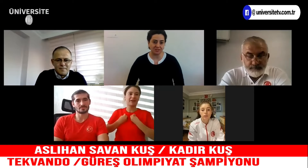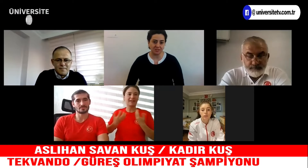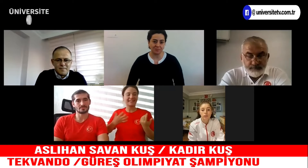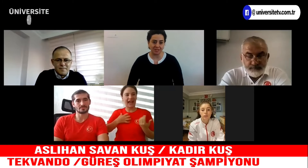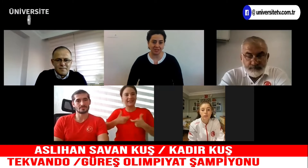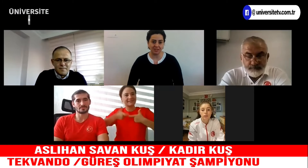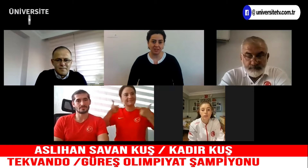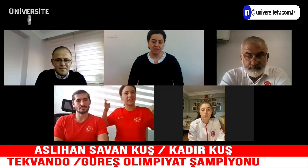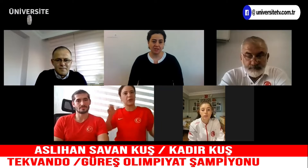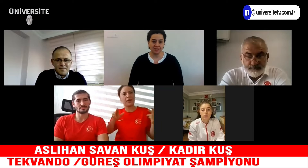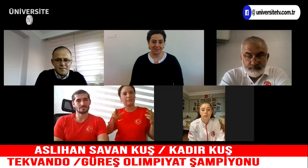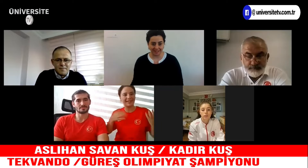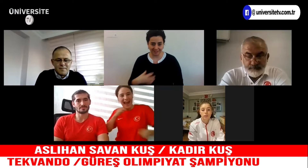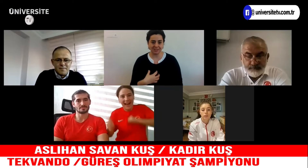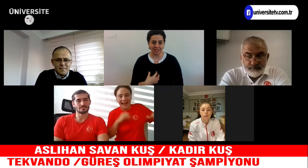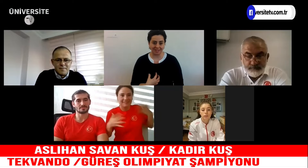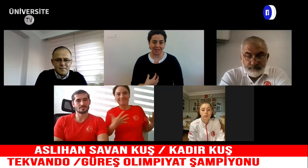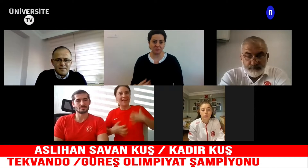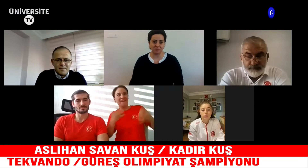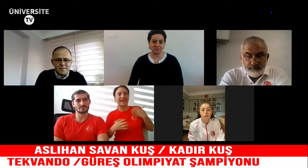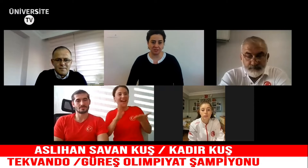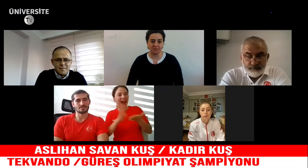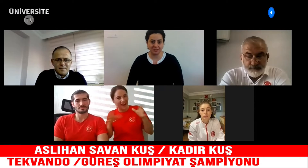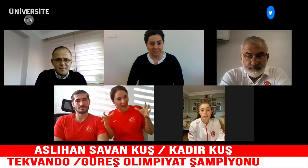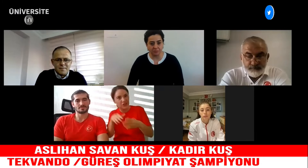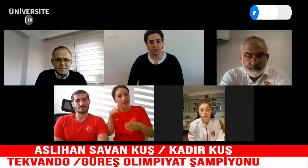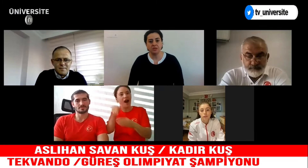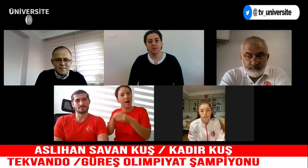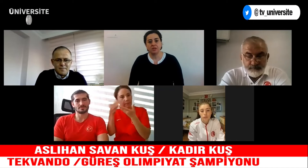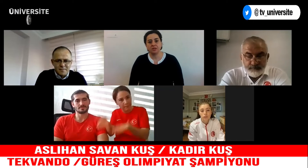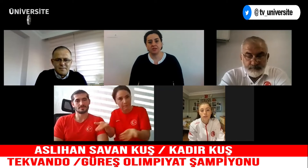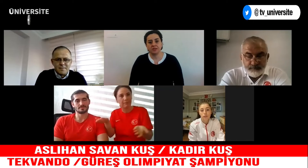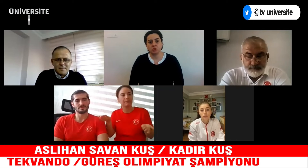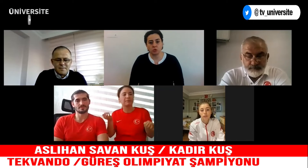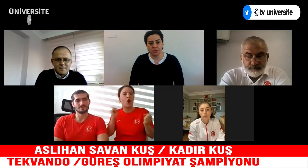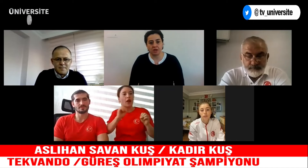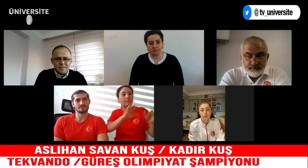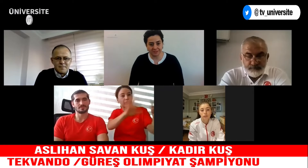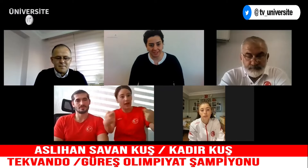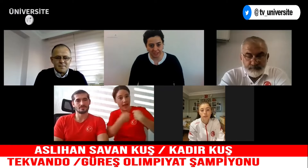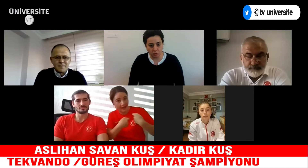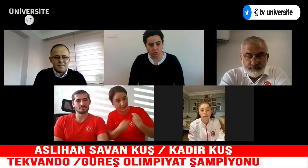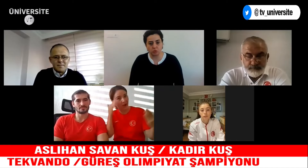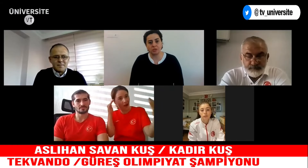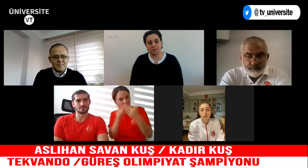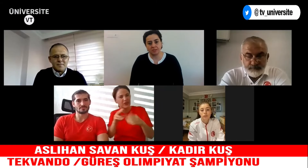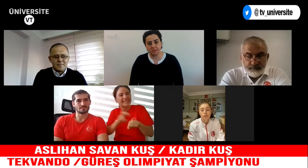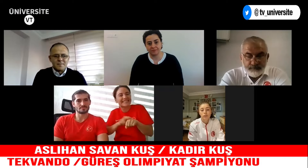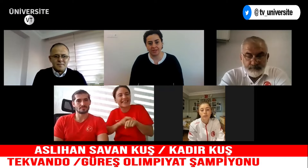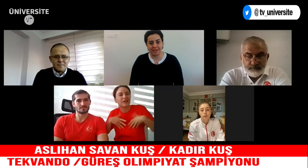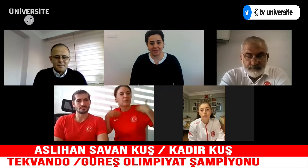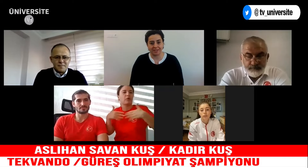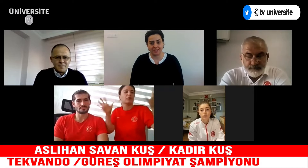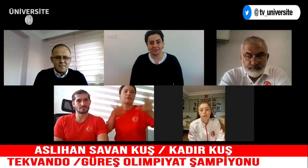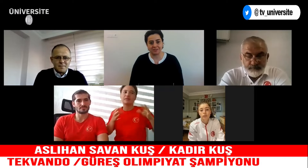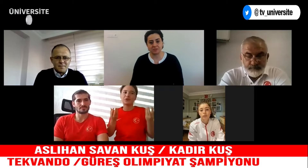akademik alanda belki kendi eğitim alanında değil ama sosyal aktivitelerim olsun